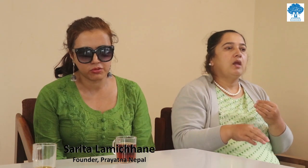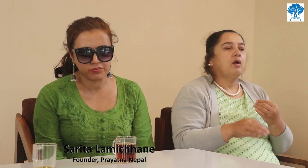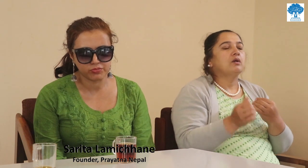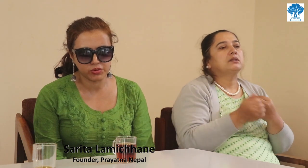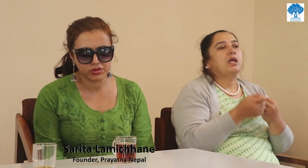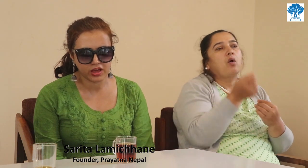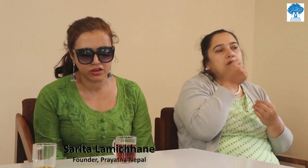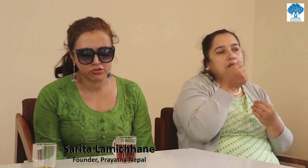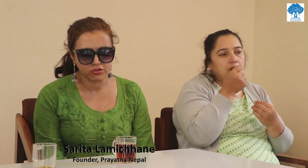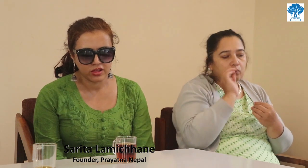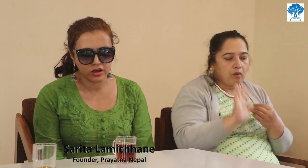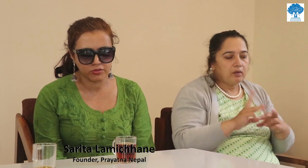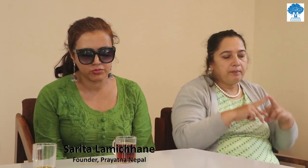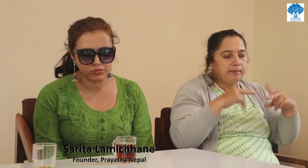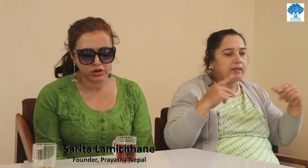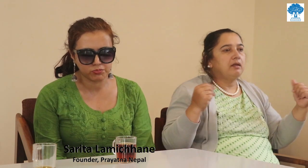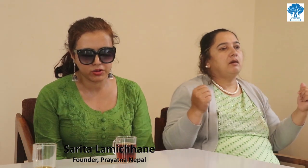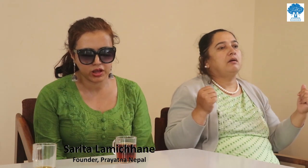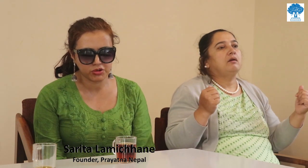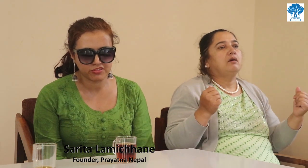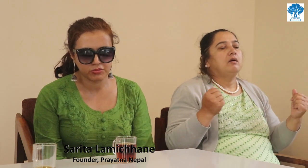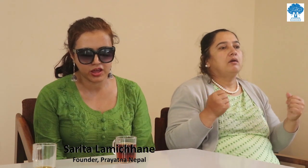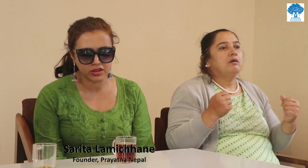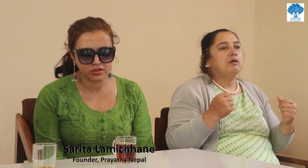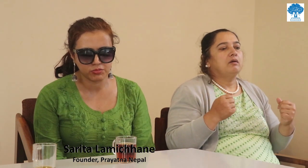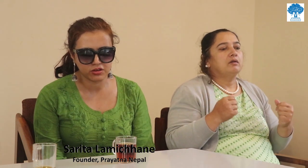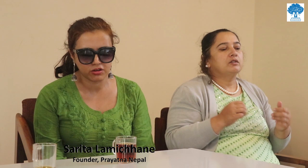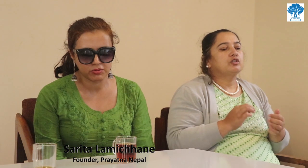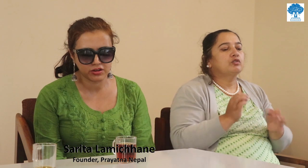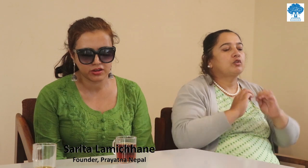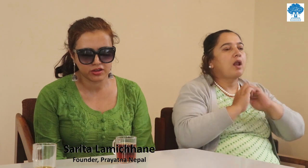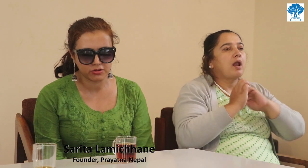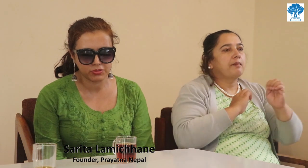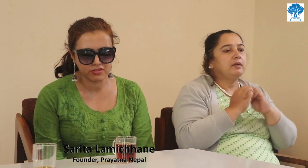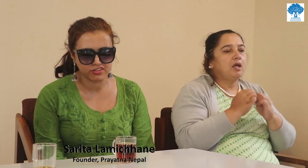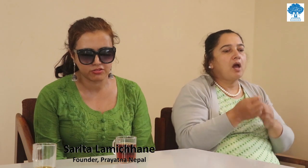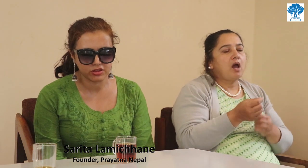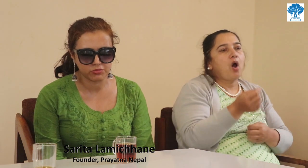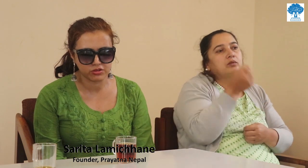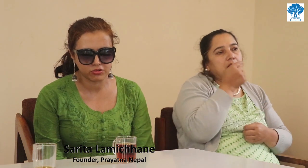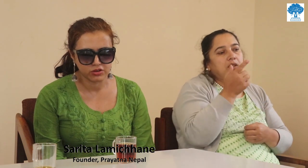गरेर अब विभिन्न खालको परामर्श बिना नै मेडिकलबाटै लिएर